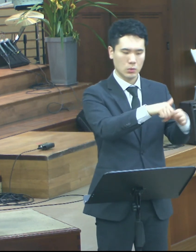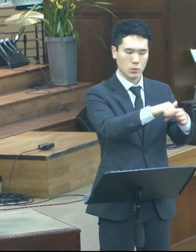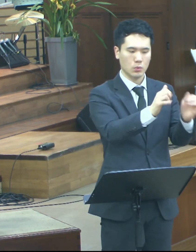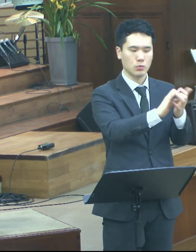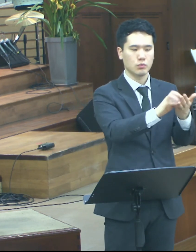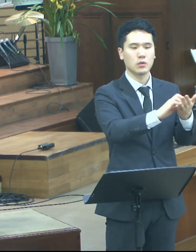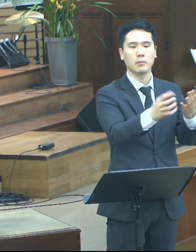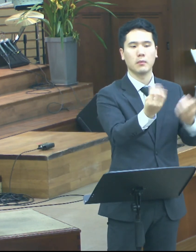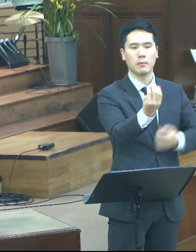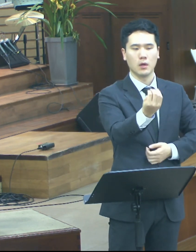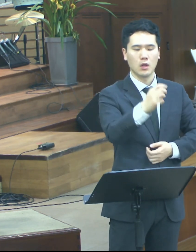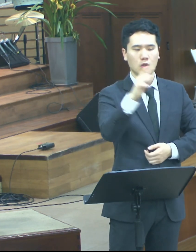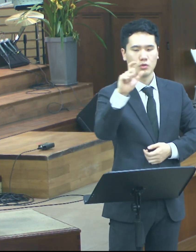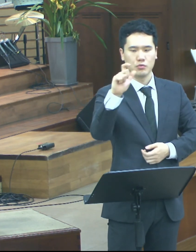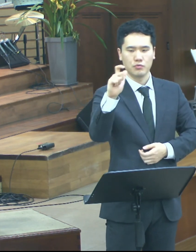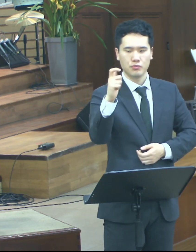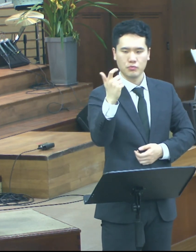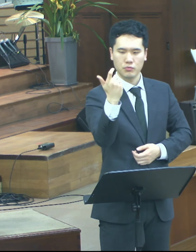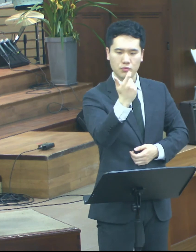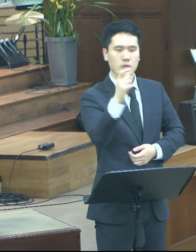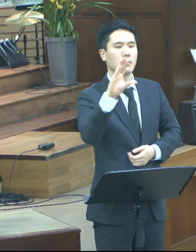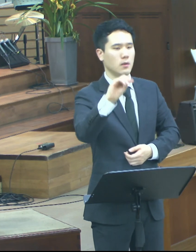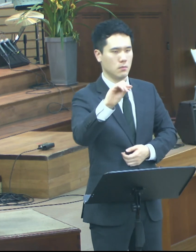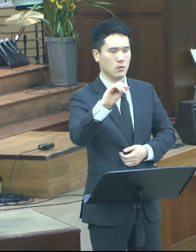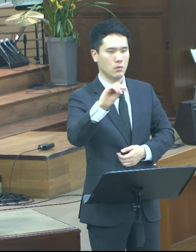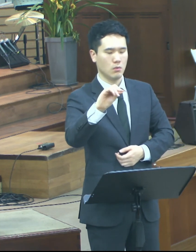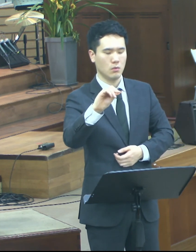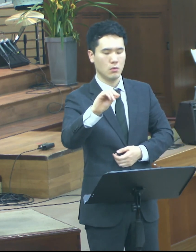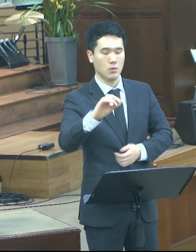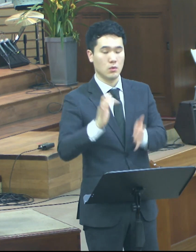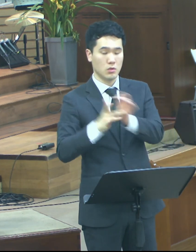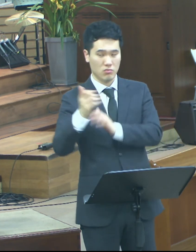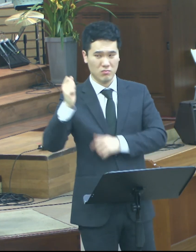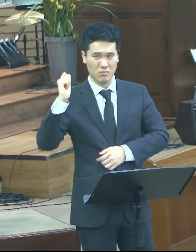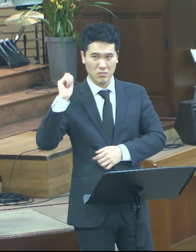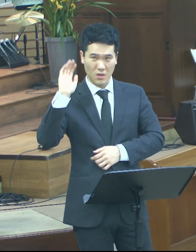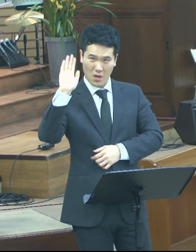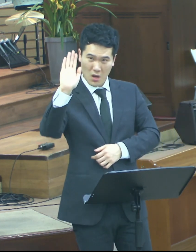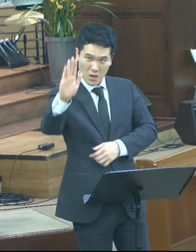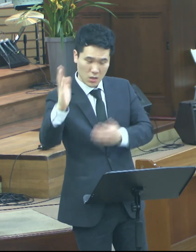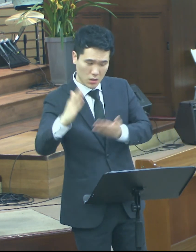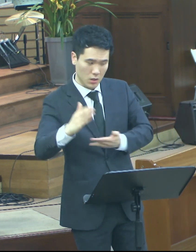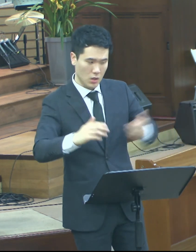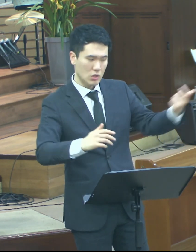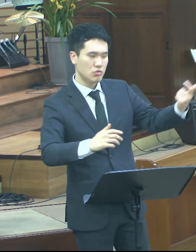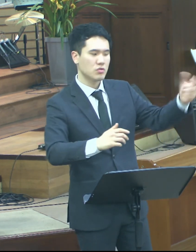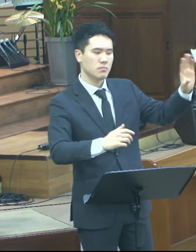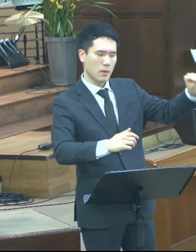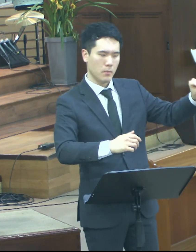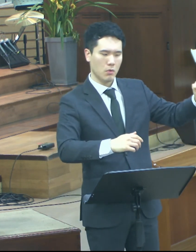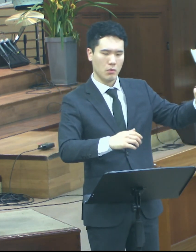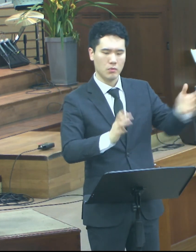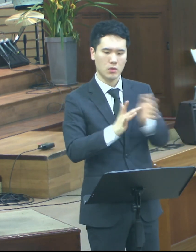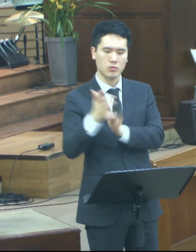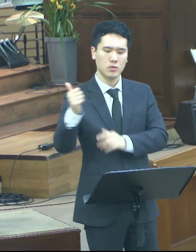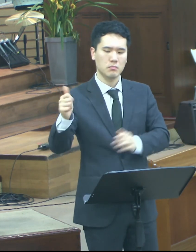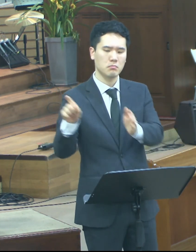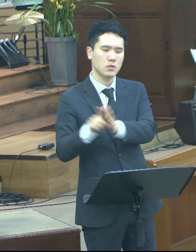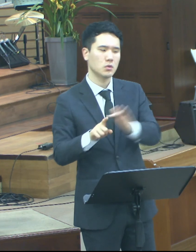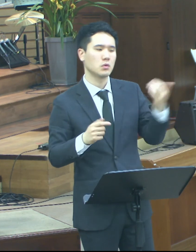예수님은 먼 미래에 60만 명 돌아올 것다 보셨을 거예요. 60만 명이 뭐예요? 지금까지 죽은 그리스도인까지 합하면 몇 천만이 될 거예요.